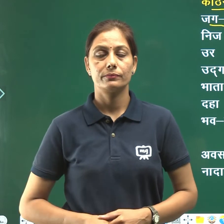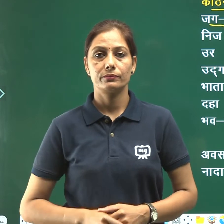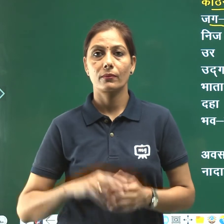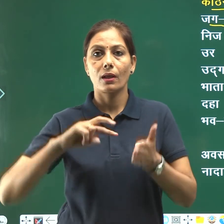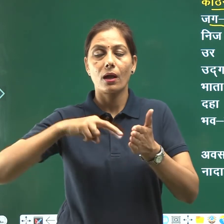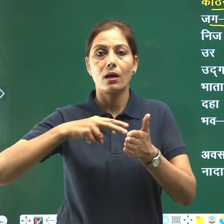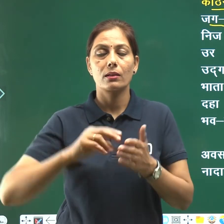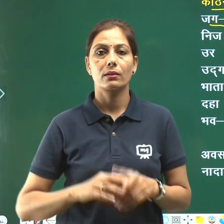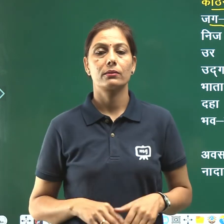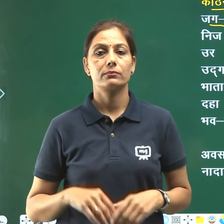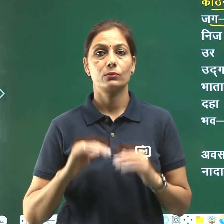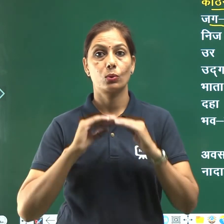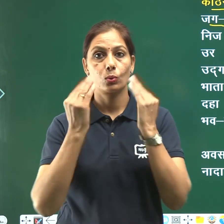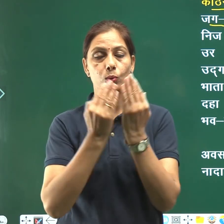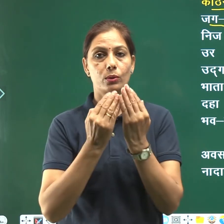इसका अर्थ है दुनियादारी।